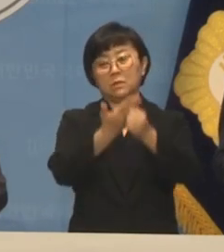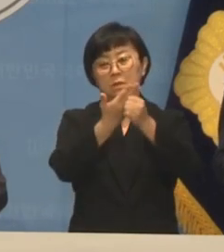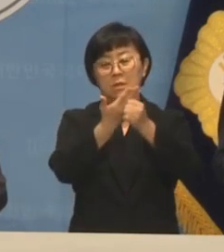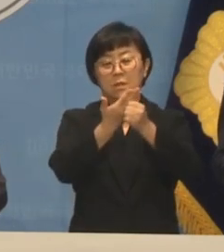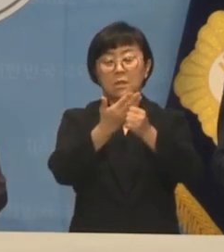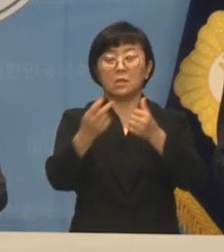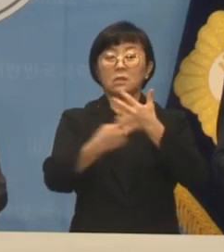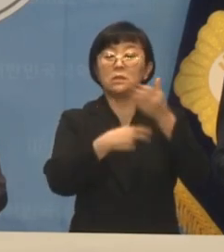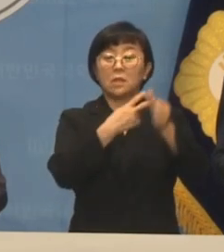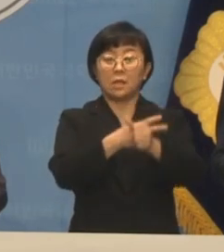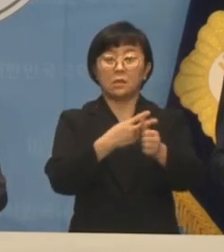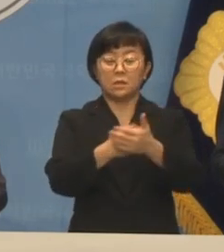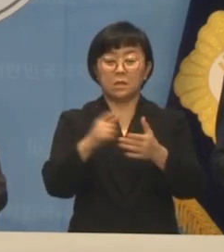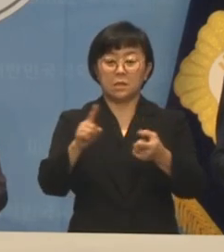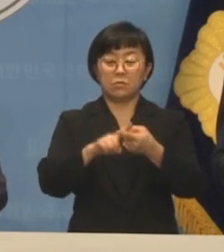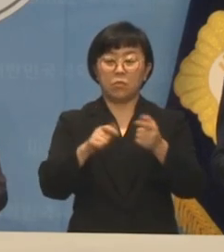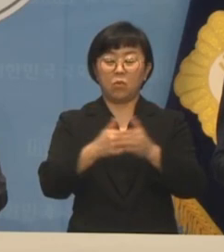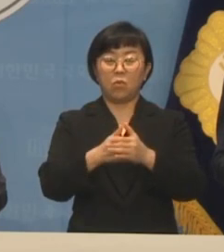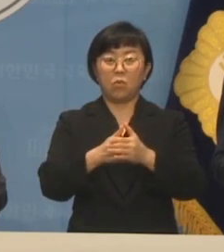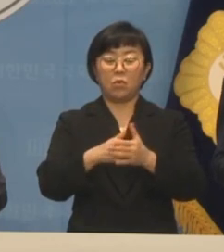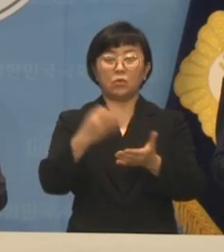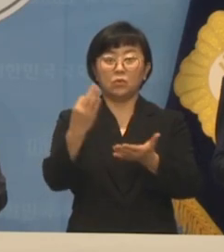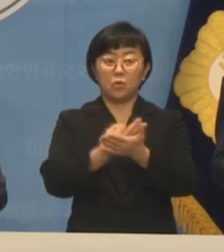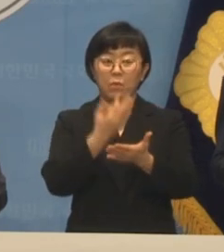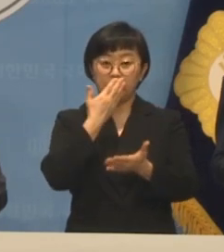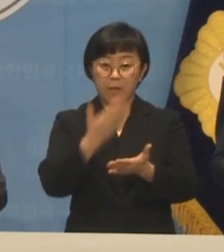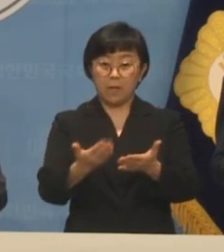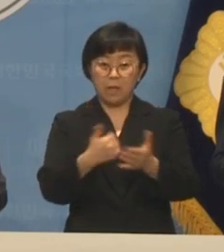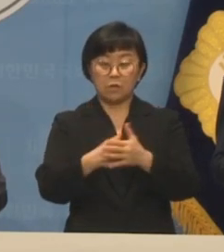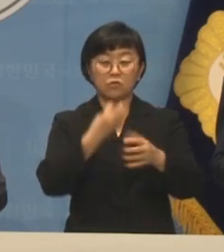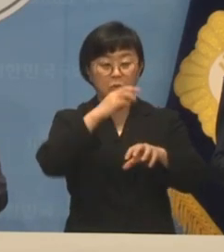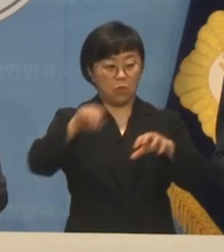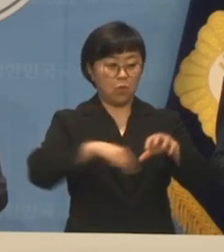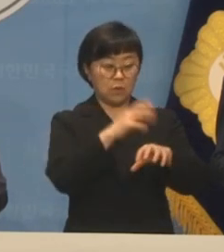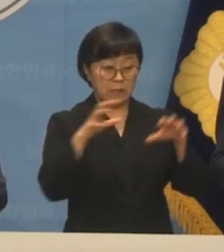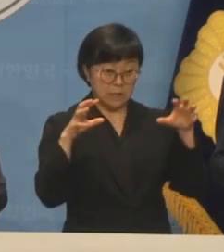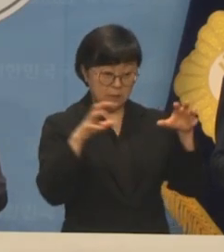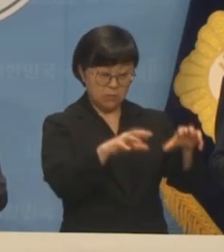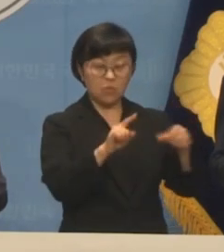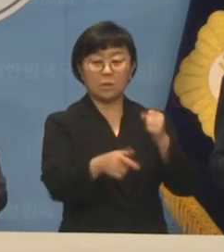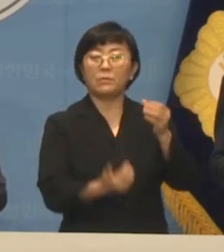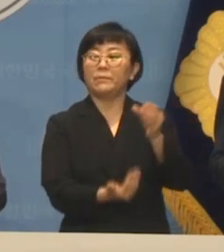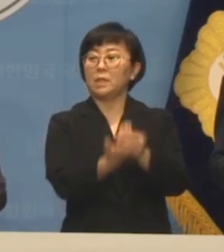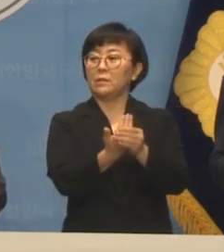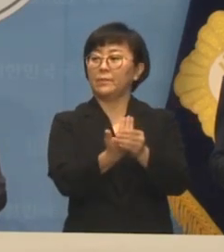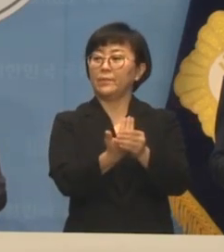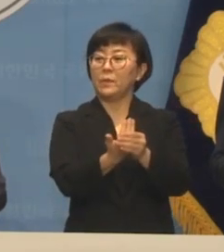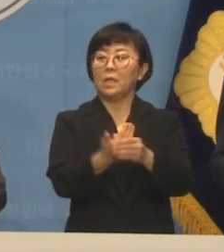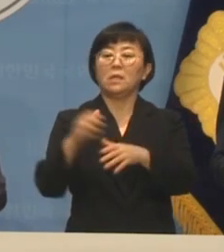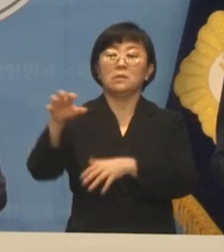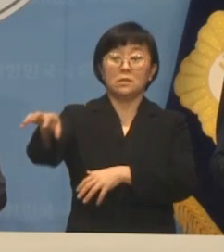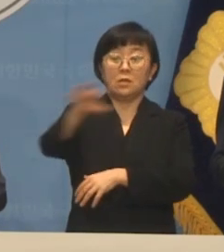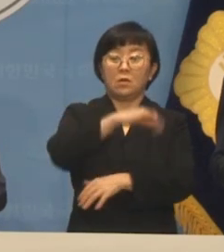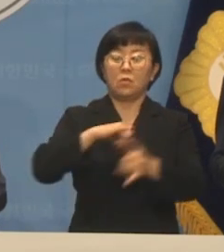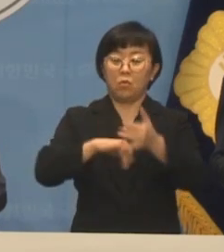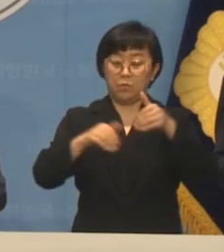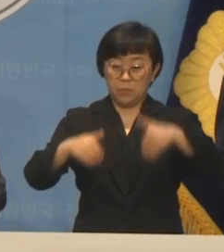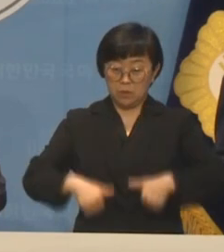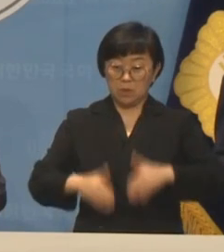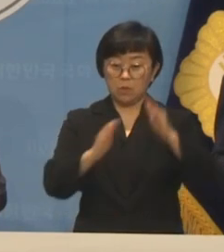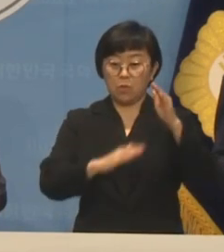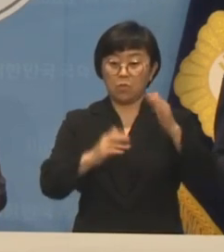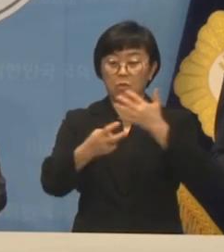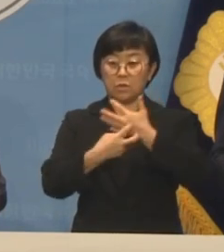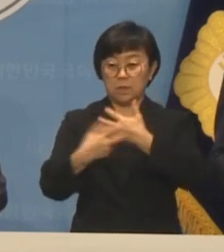의사들이 비급여 진료 등 소위 돈이 되는 분야의 수도권에 쏠려 생겨난 것으로 지역, 필수,